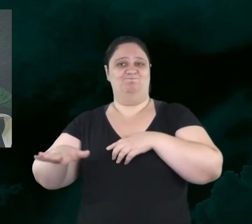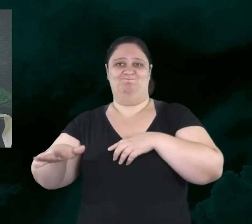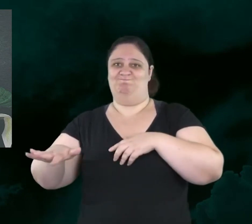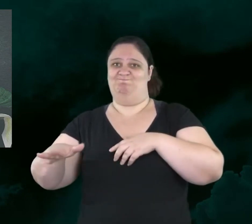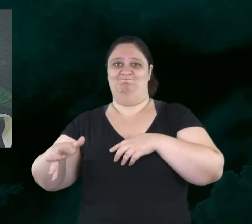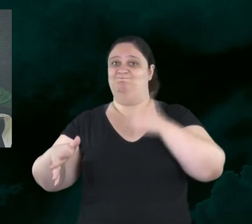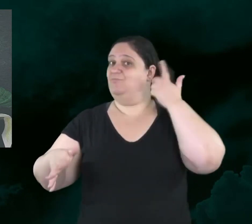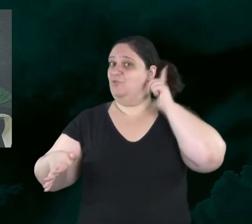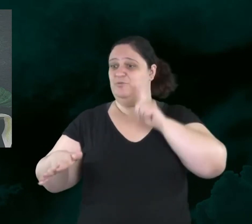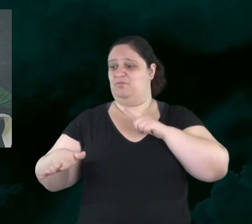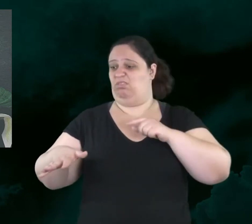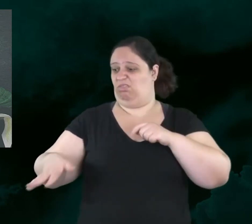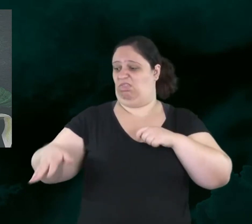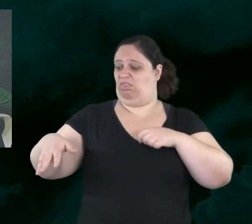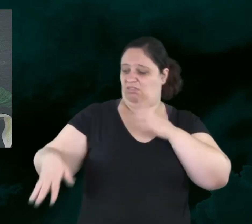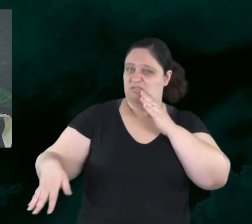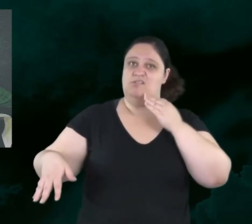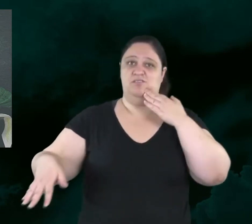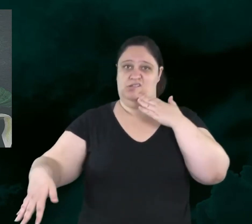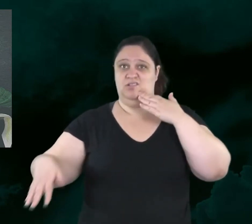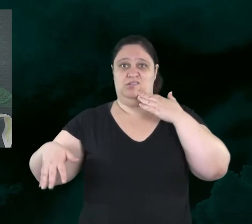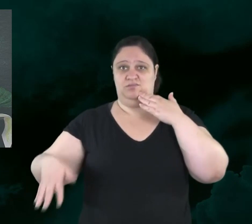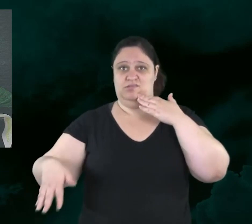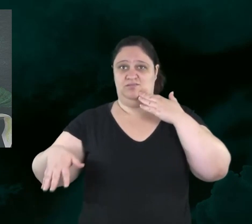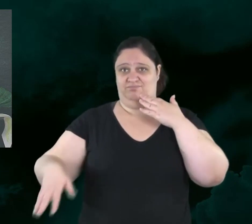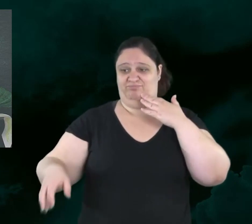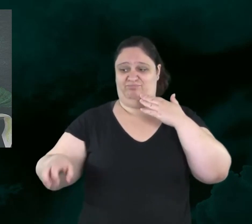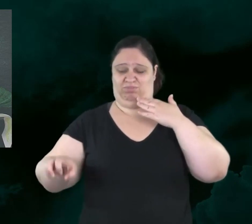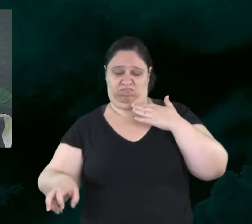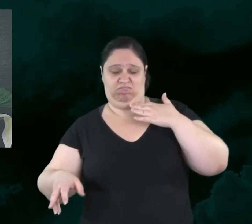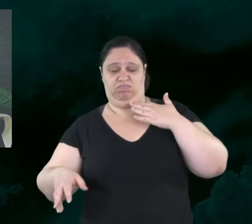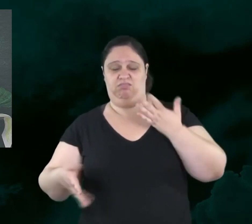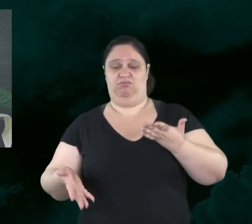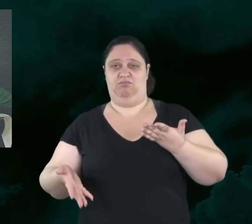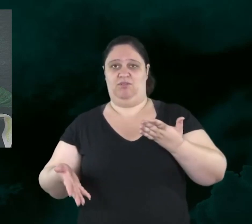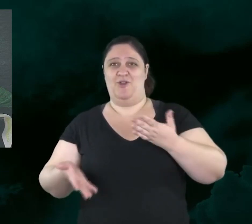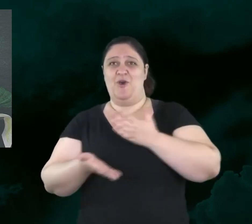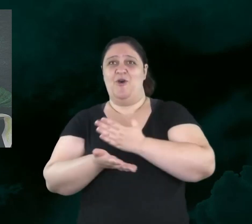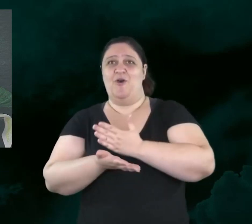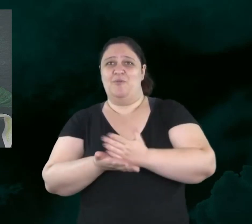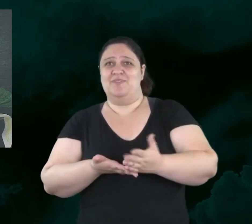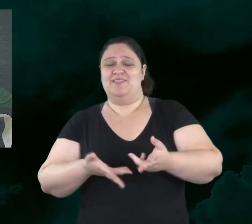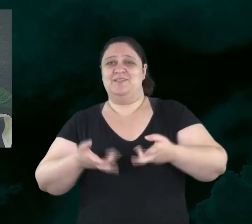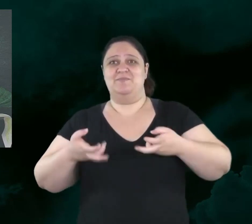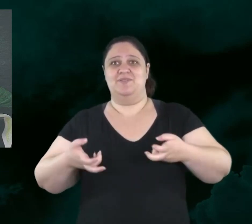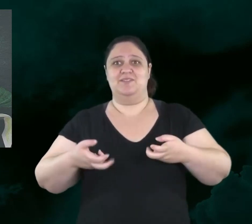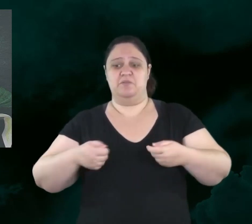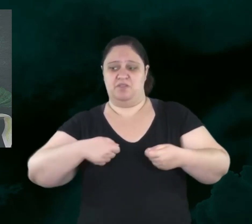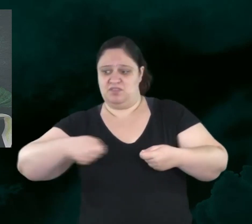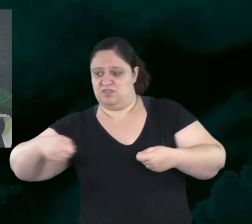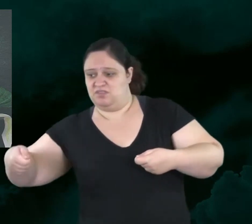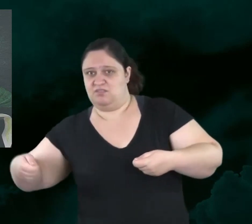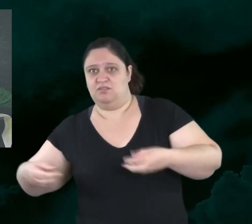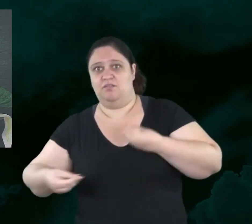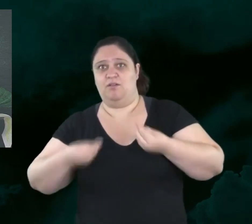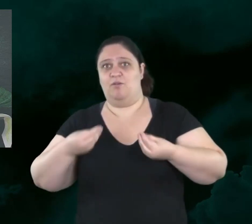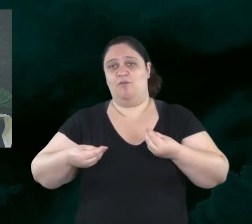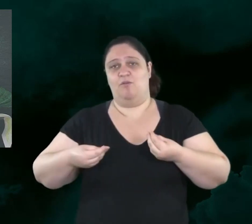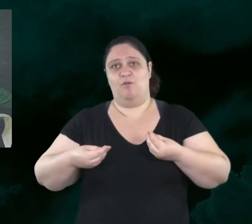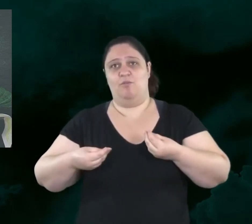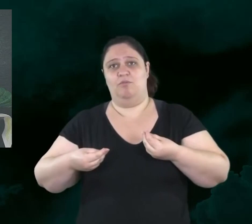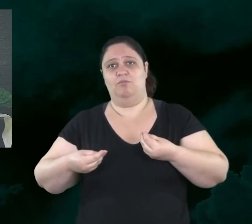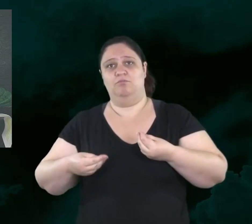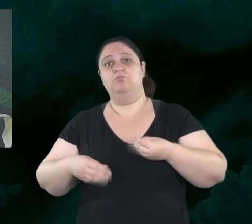perceber que quantas coisas dependem dessa mão. Eu preciso escrever. Eu muitas vezes faço